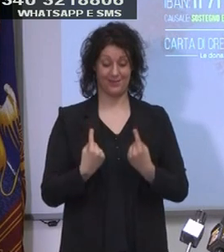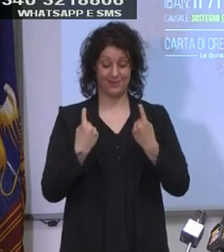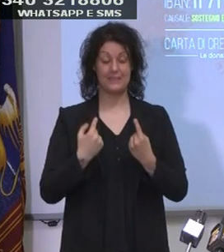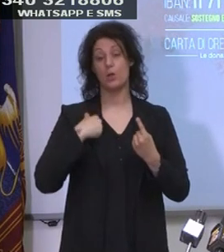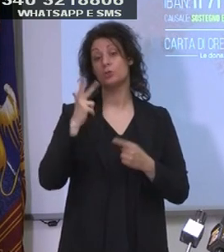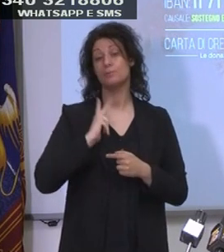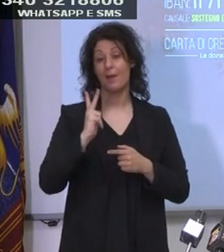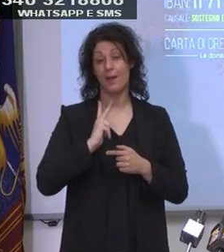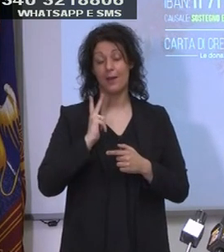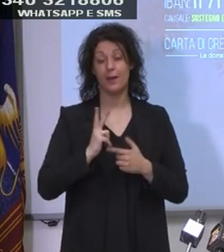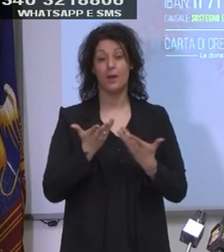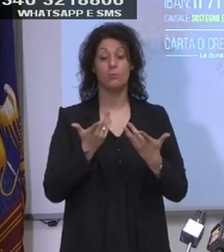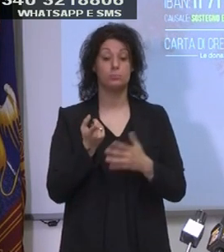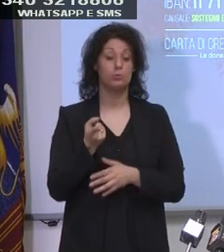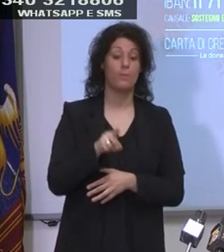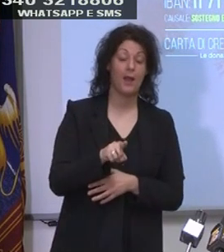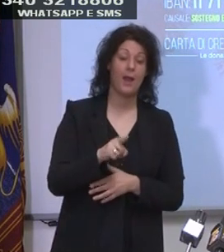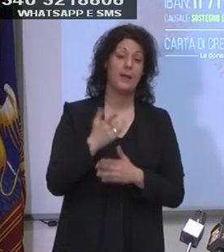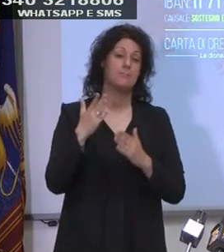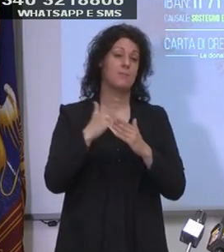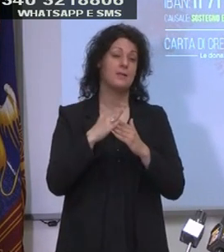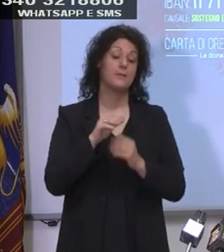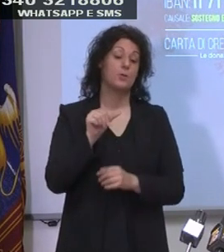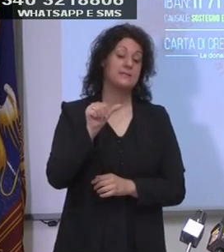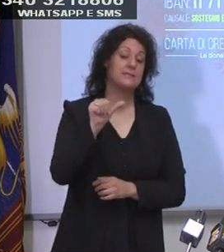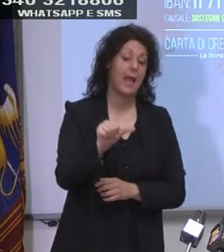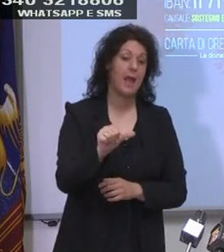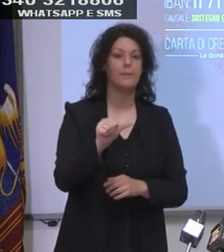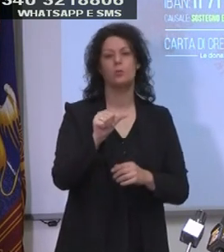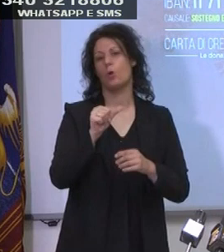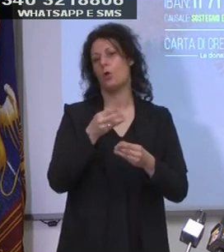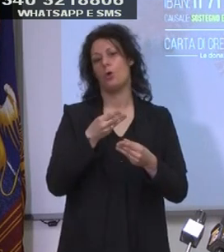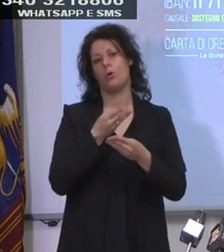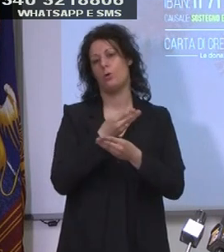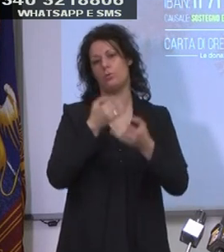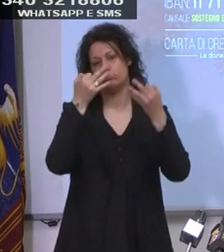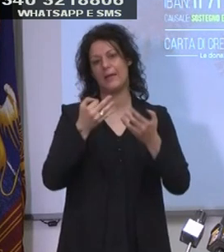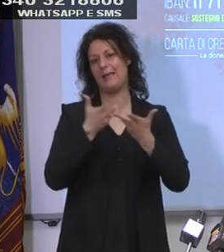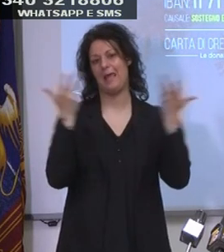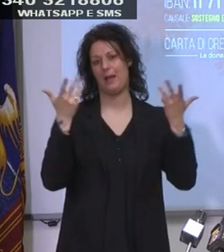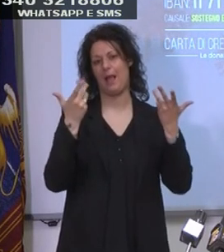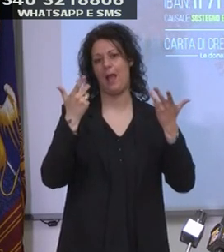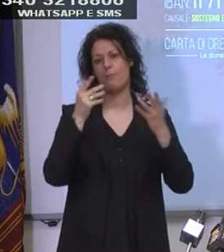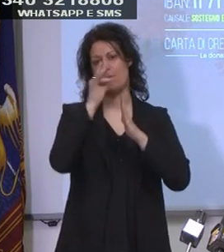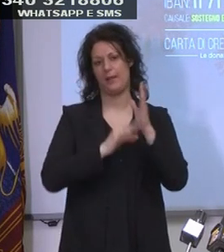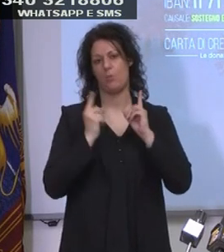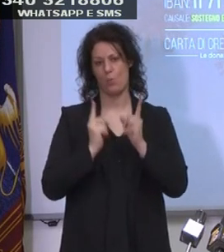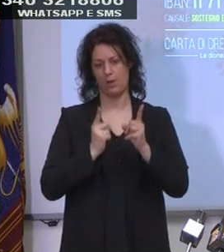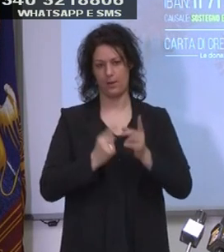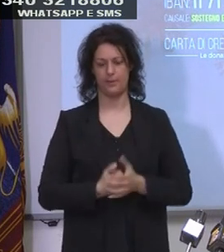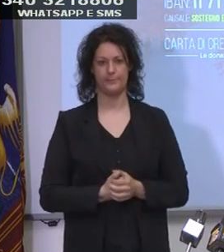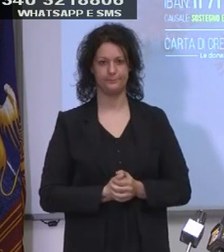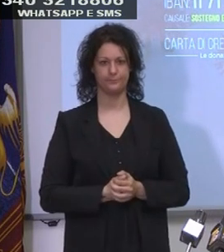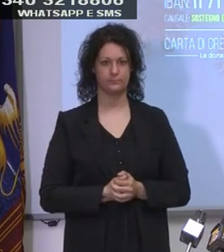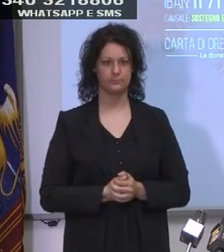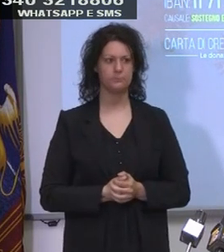possa risolvere la volta di domani, massimo sabato in giornata, dopodiché si parte, che abbiano